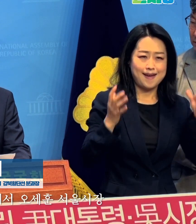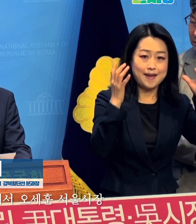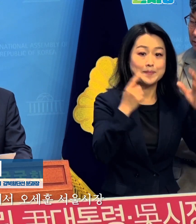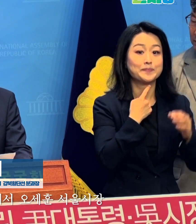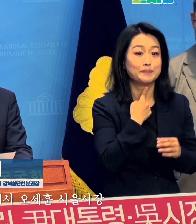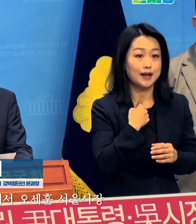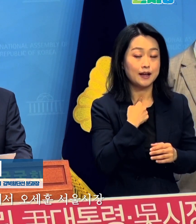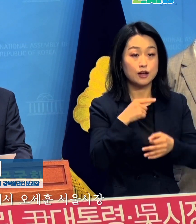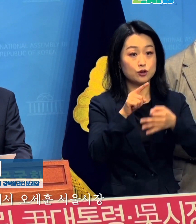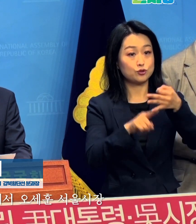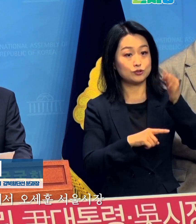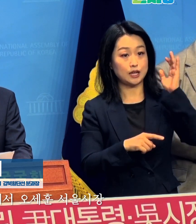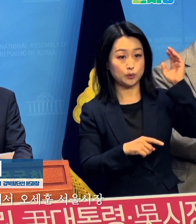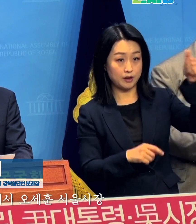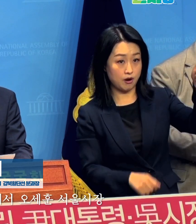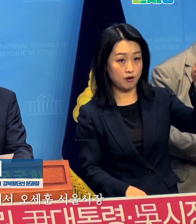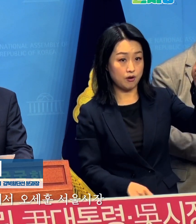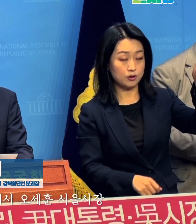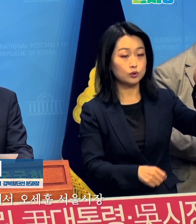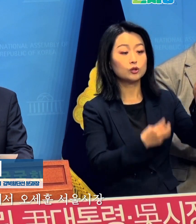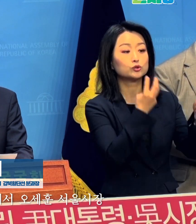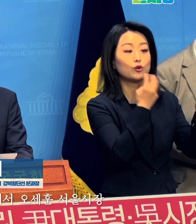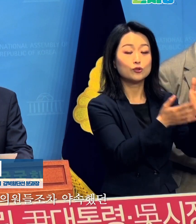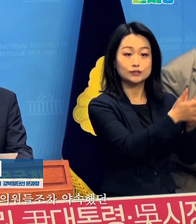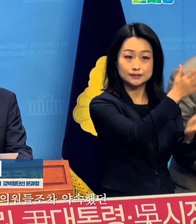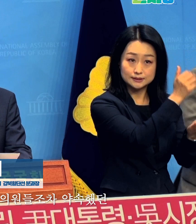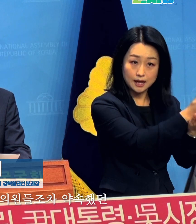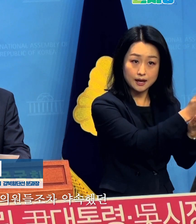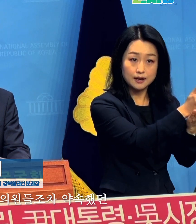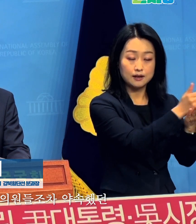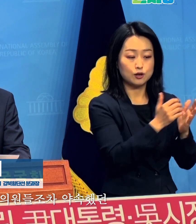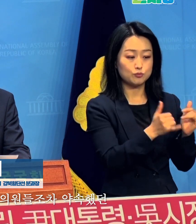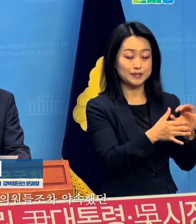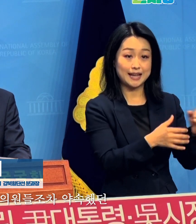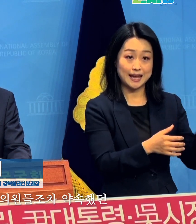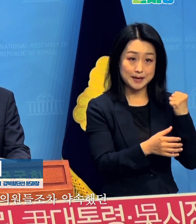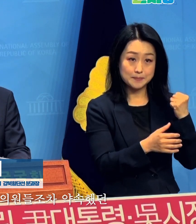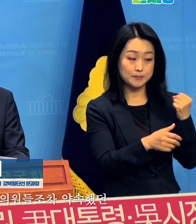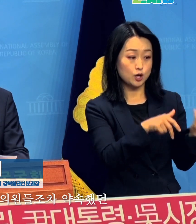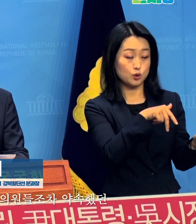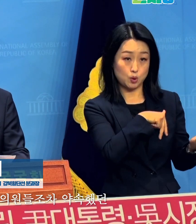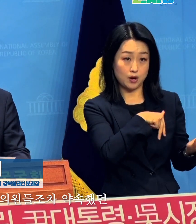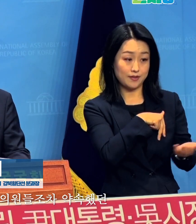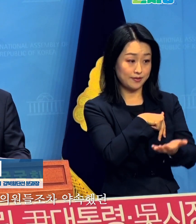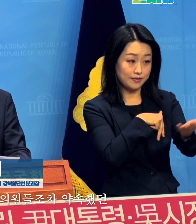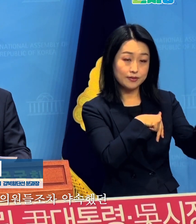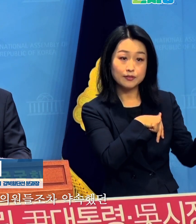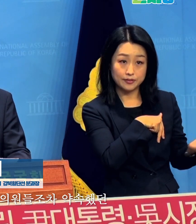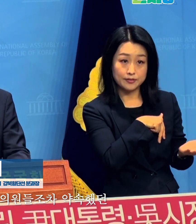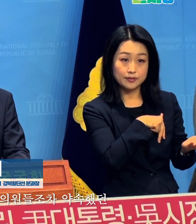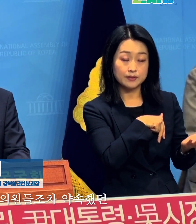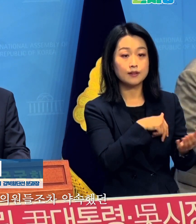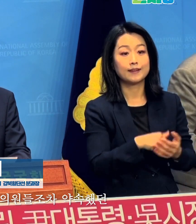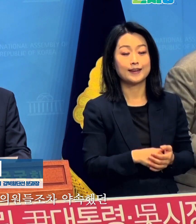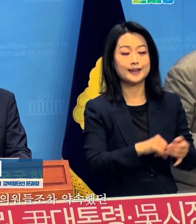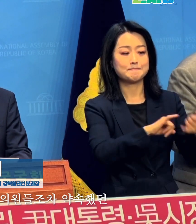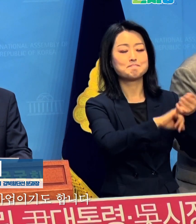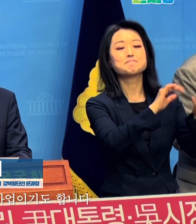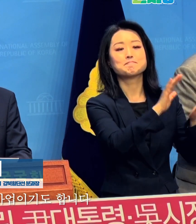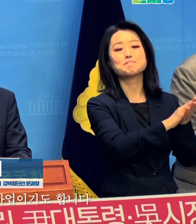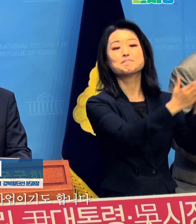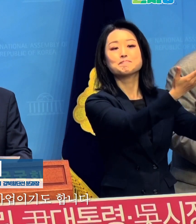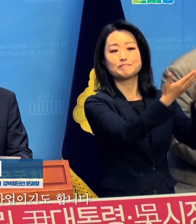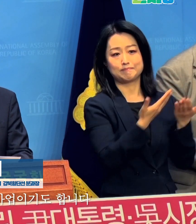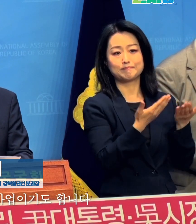또한 윤석열 대통령을 비롯해서 오세훈 서울시장 그리고 국민의힘의 여러 국회의원들조차